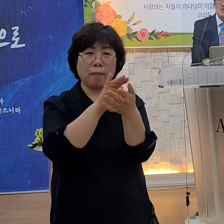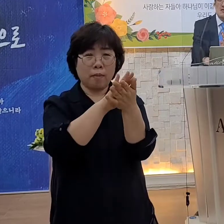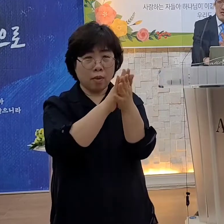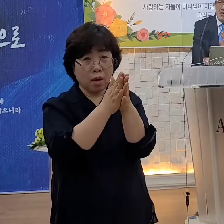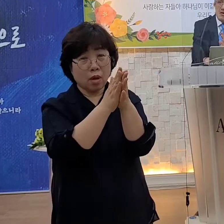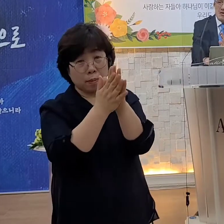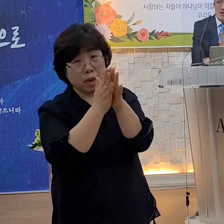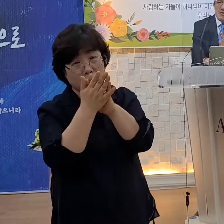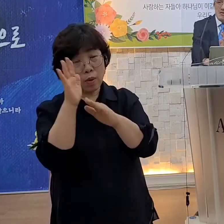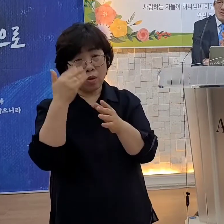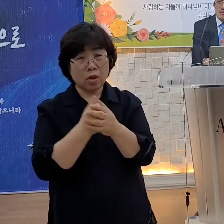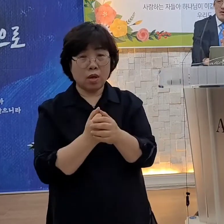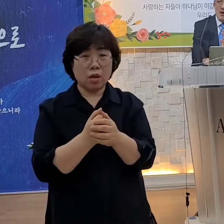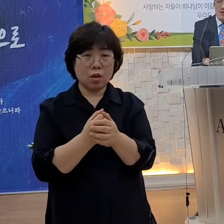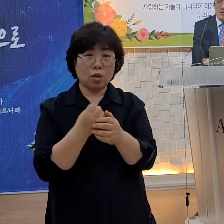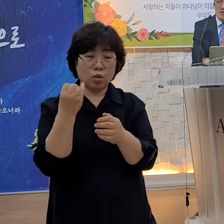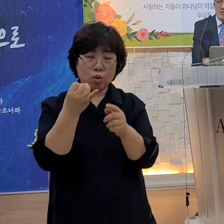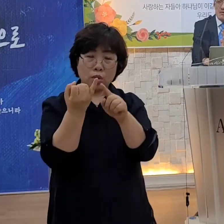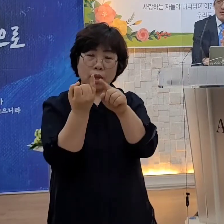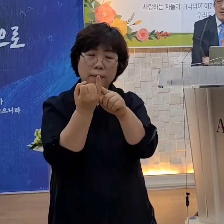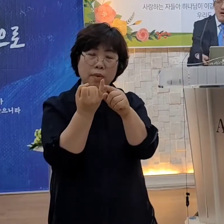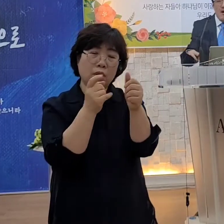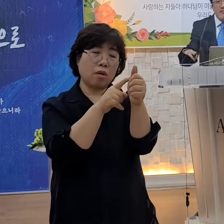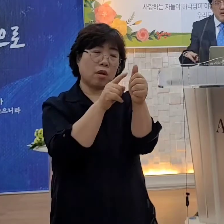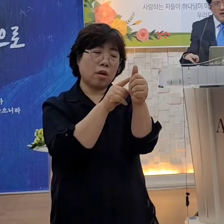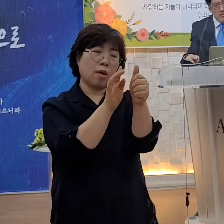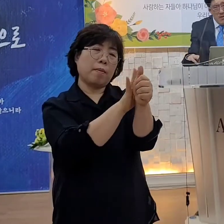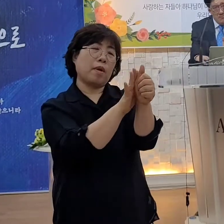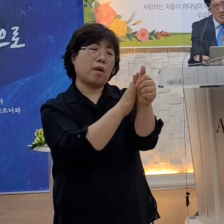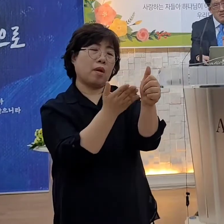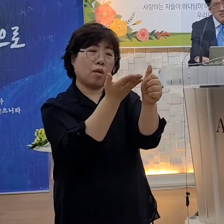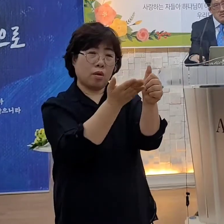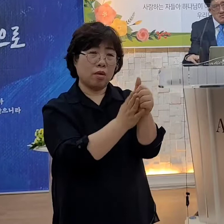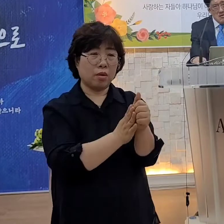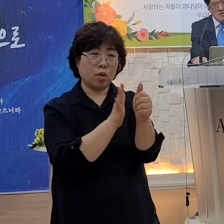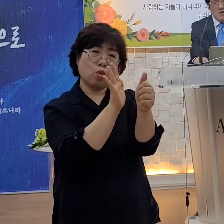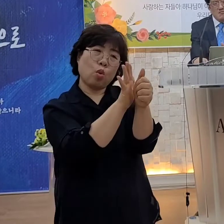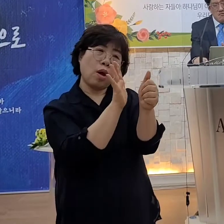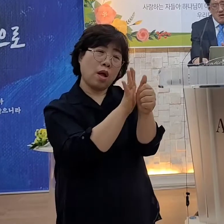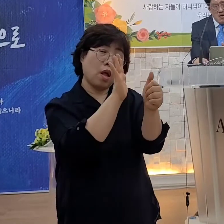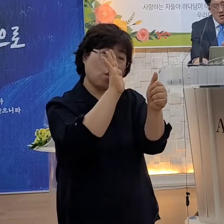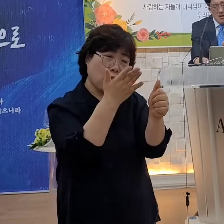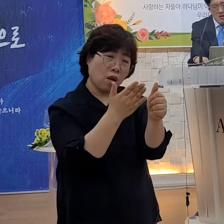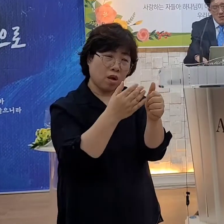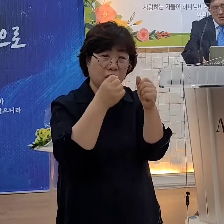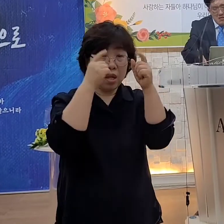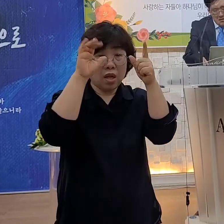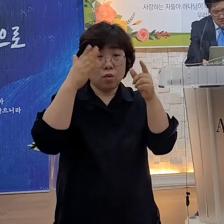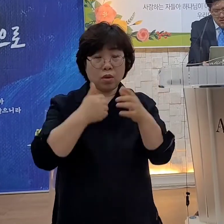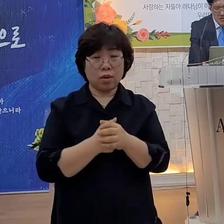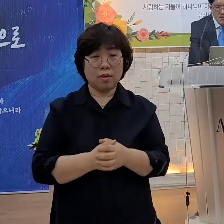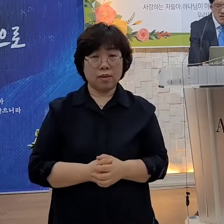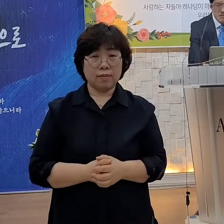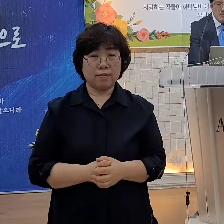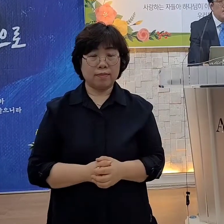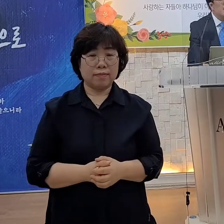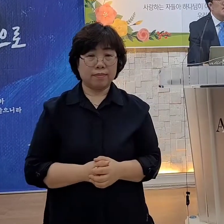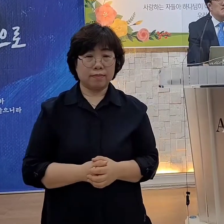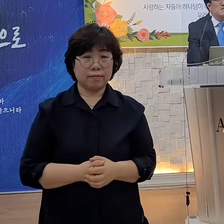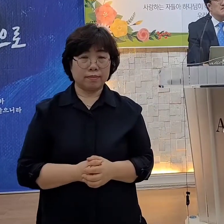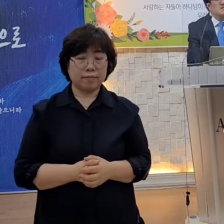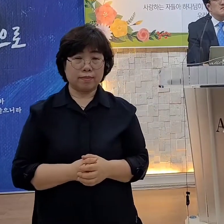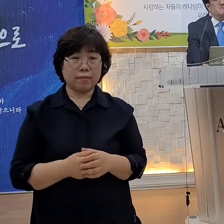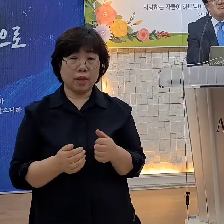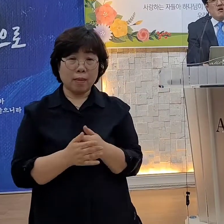남편을 챙겨야 한다. 여자가 내가 남편을 챙겨야 하는구나. 이것을 깨닫게 되는 거예요.